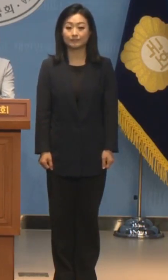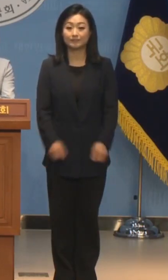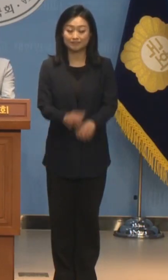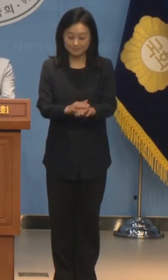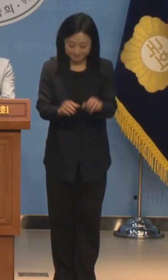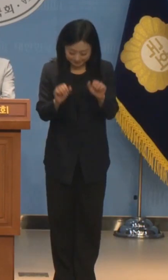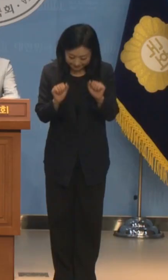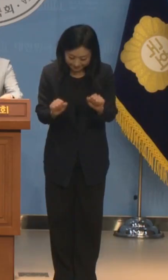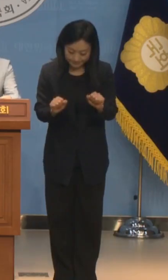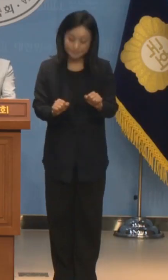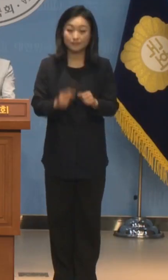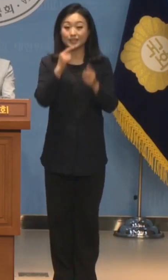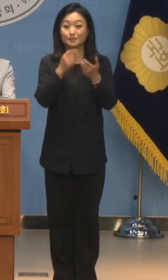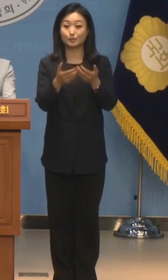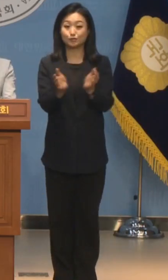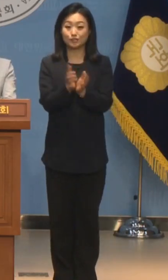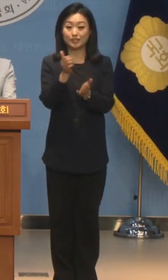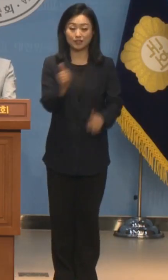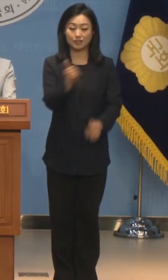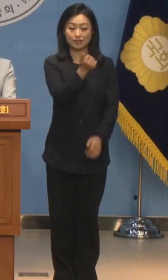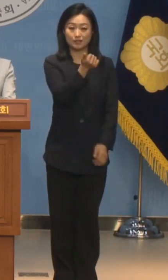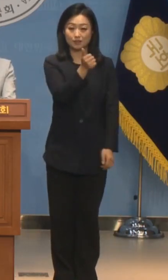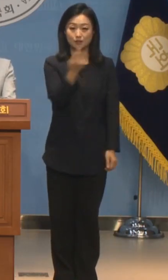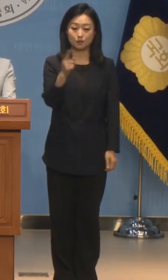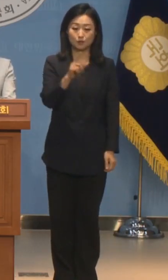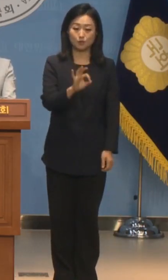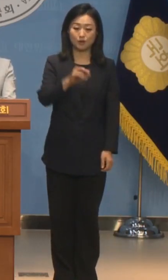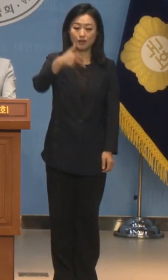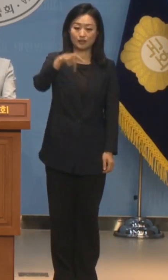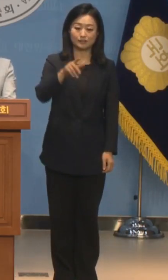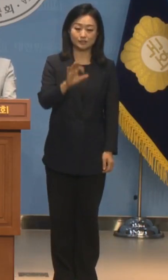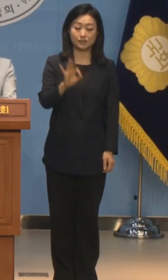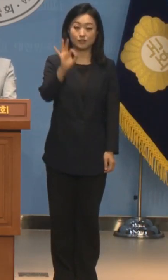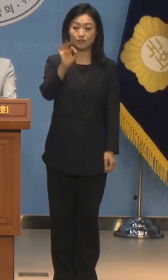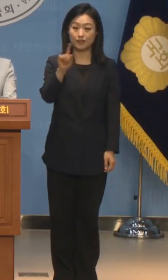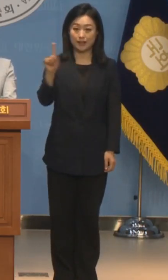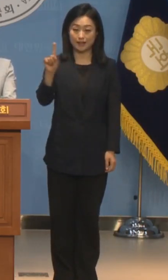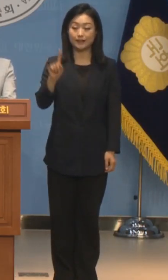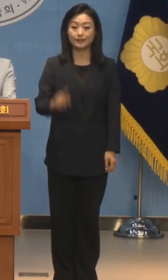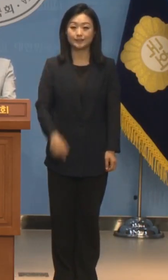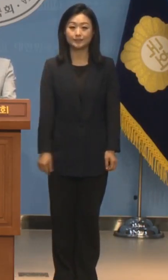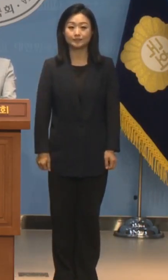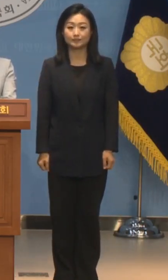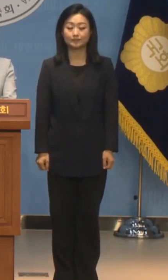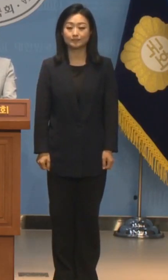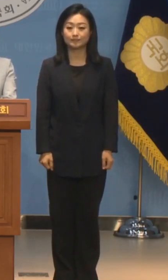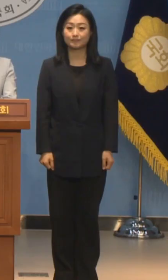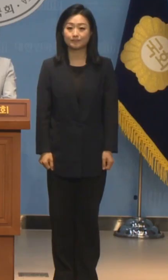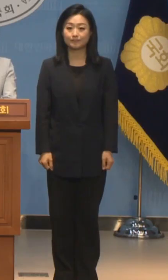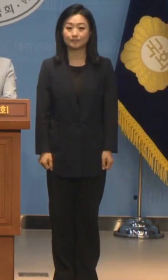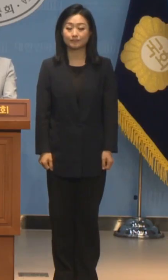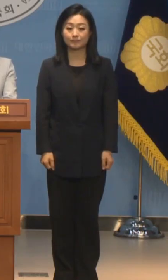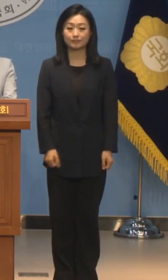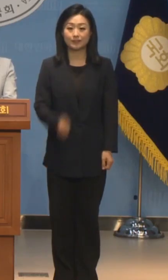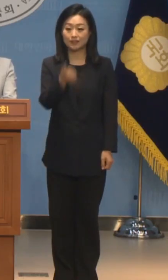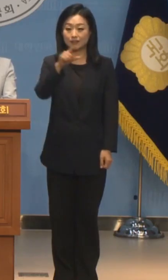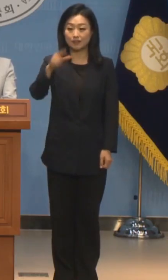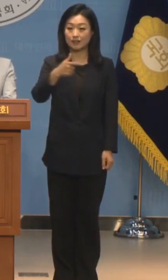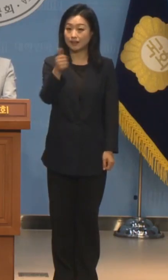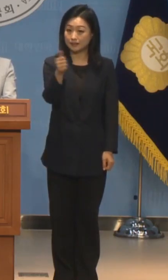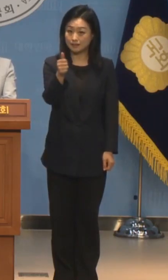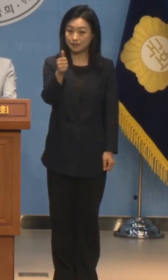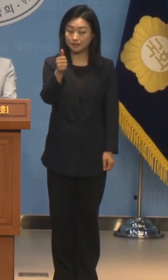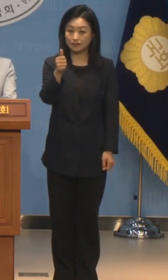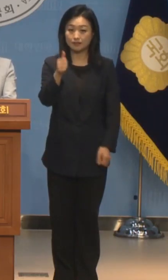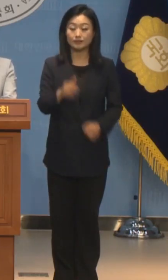안녕하십니까 더불어민주당 대변인 황정아 브리핑 시작하겠습니다 한동훈 대표는